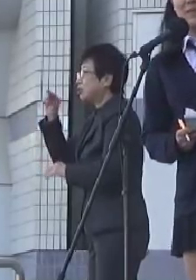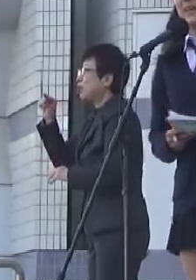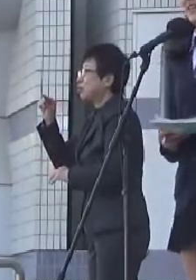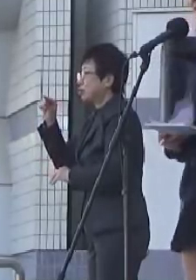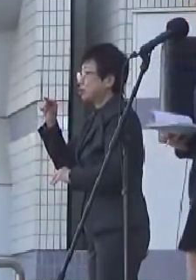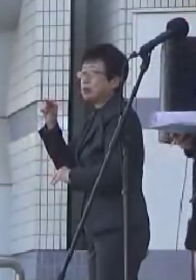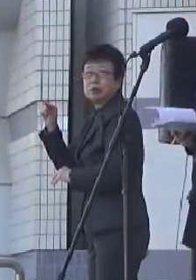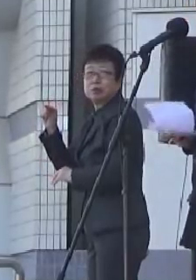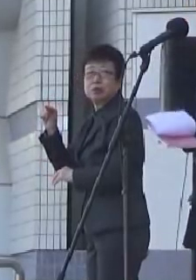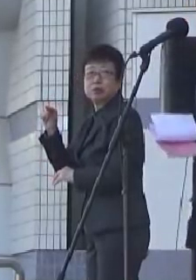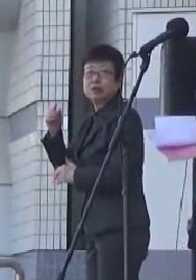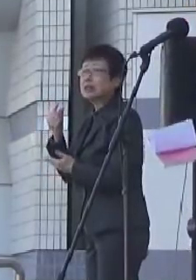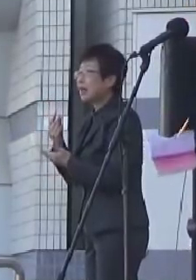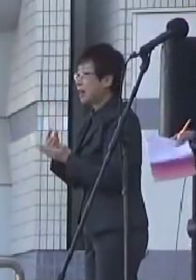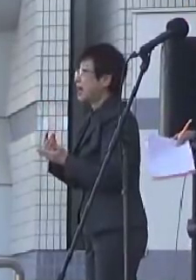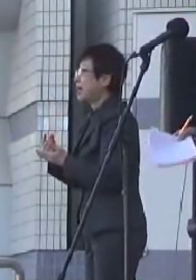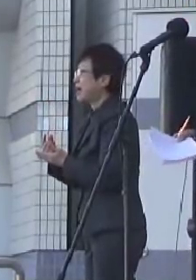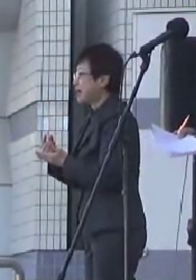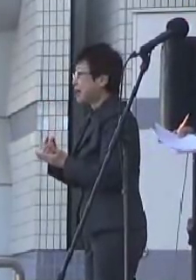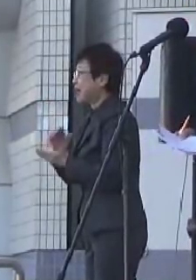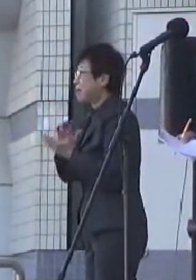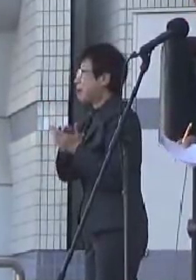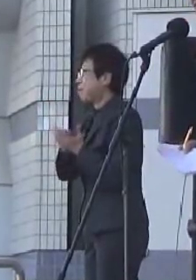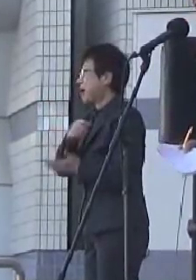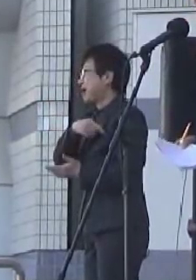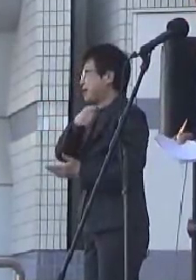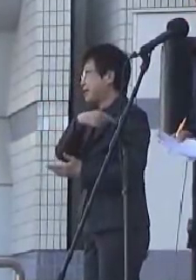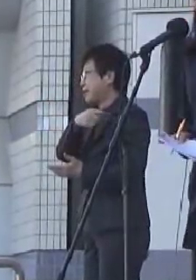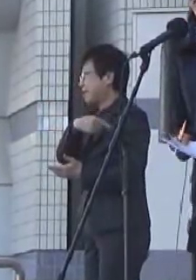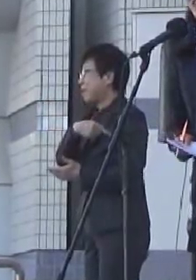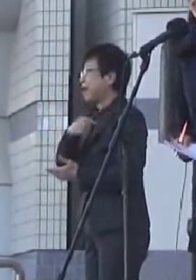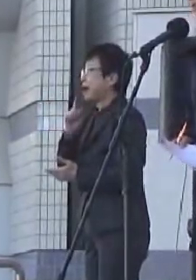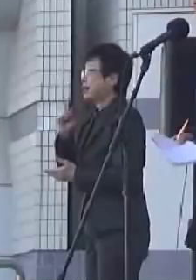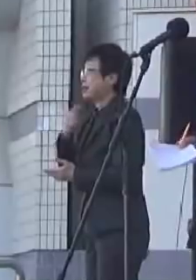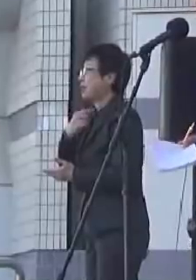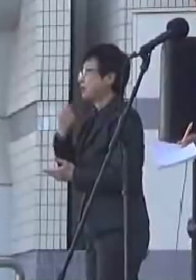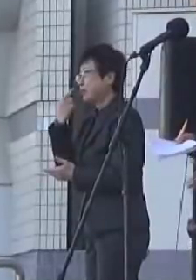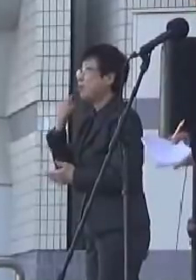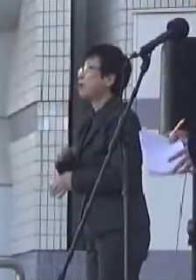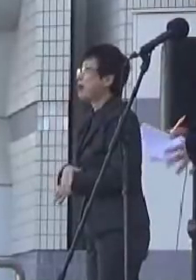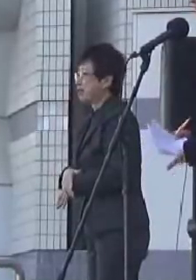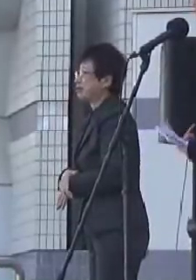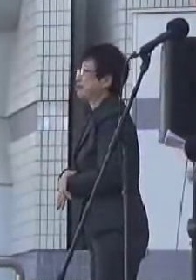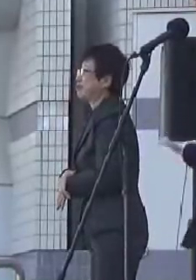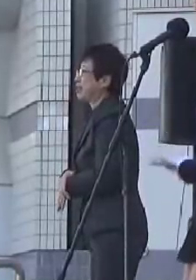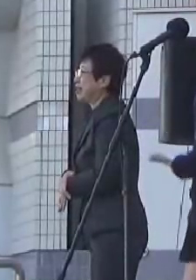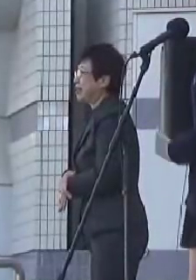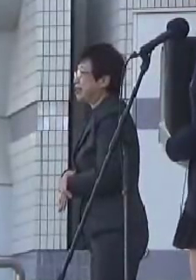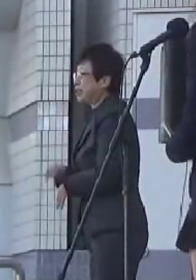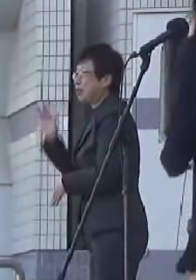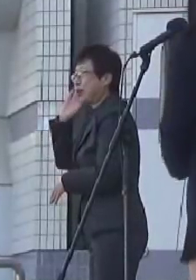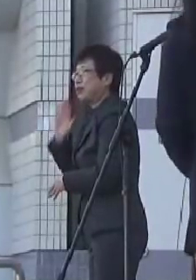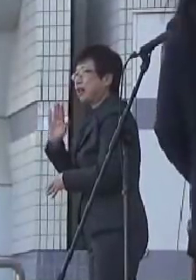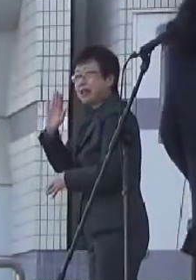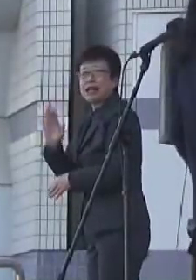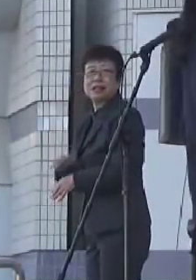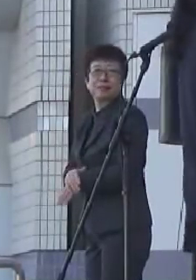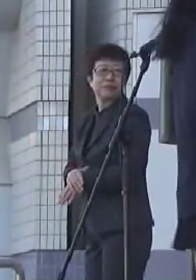署名のメンバーにも意気込みだったり感想だったりというのを、話してもらおうというふうに思っております。少しお聞きください